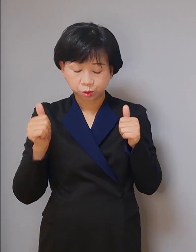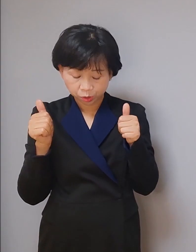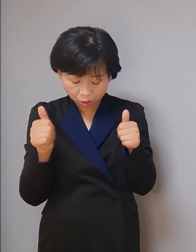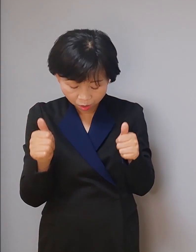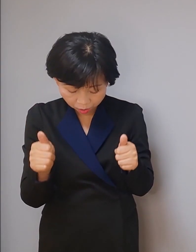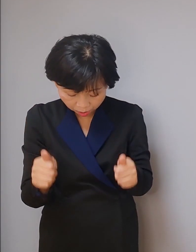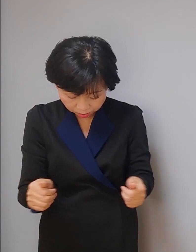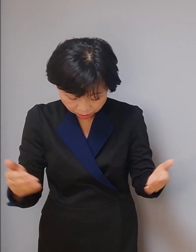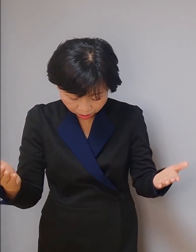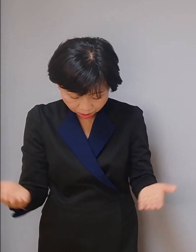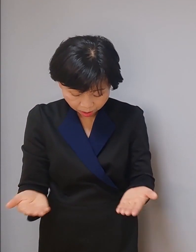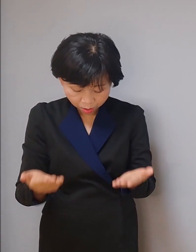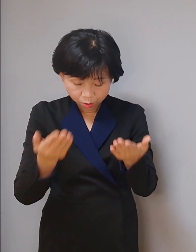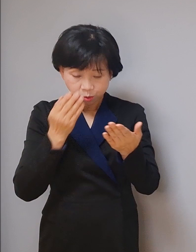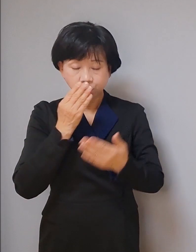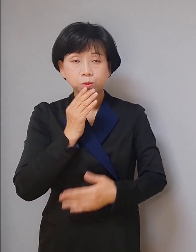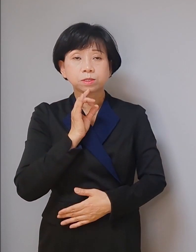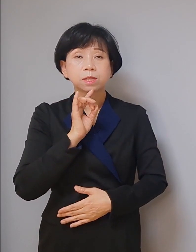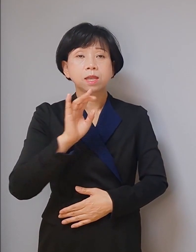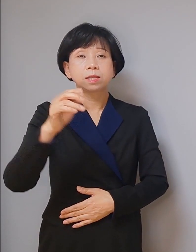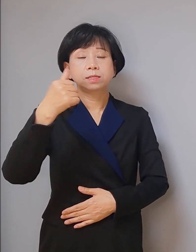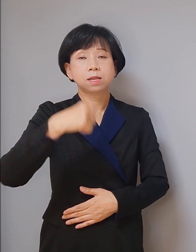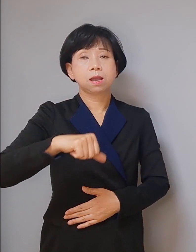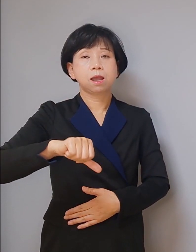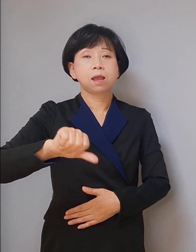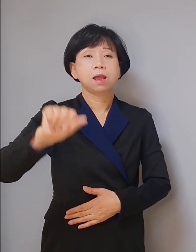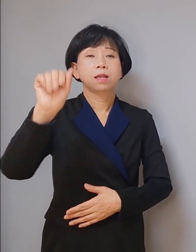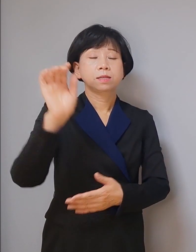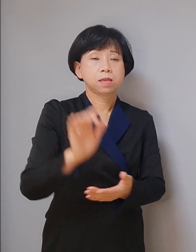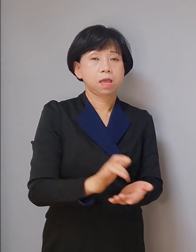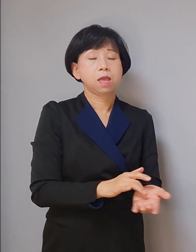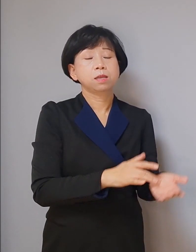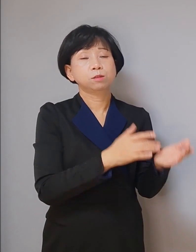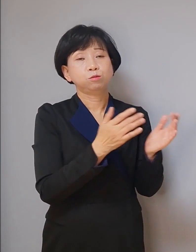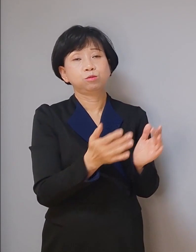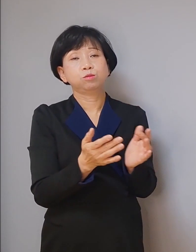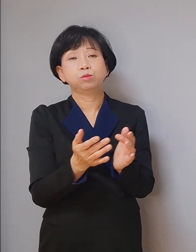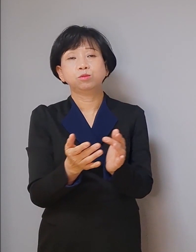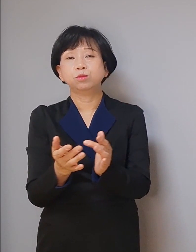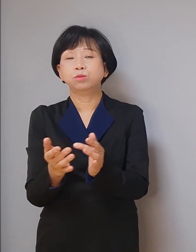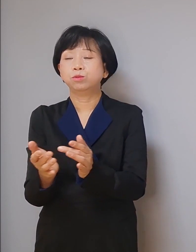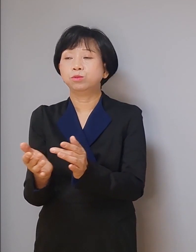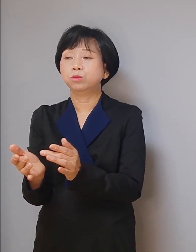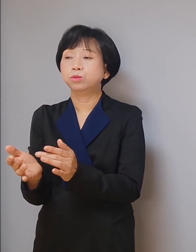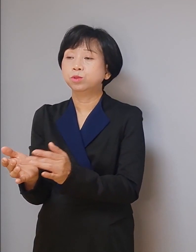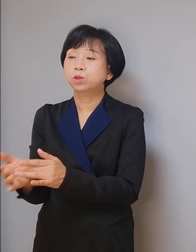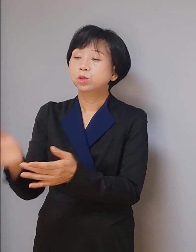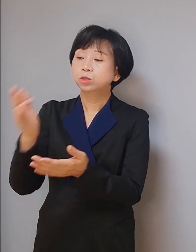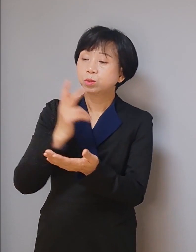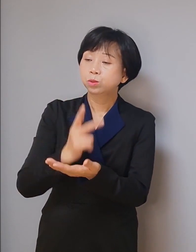모두 절하세 독생자 예수